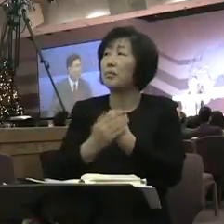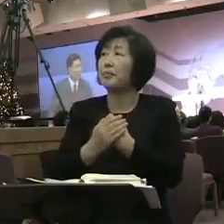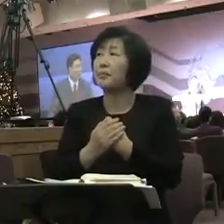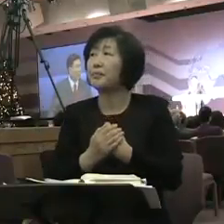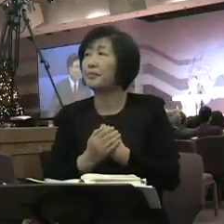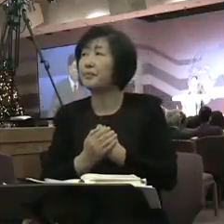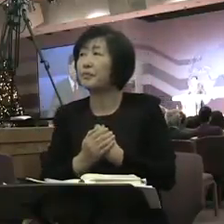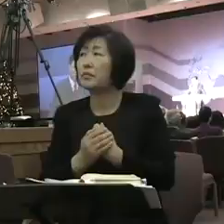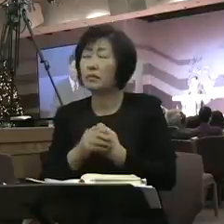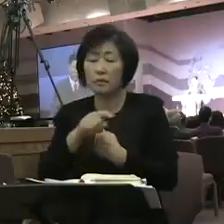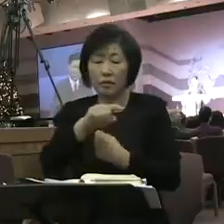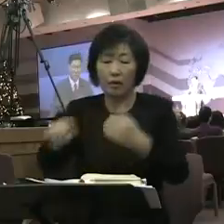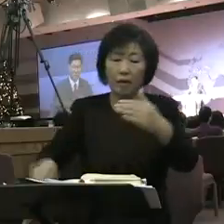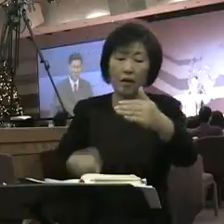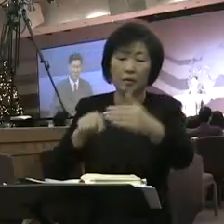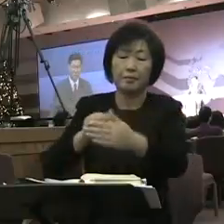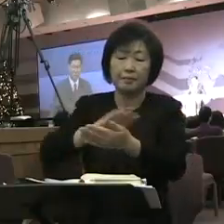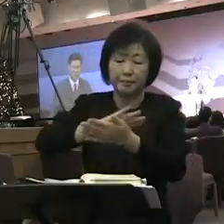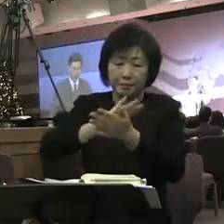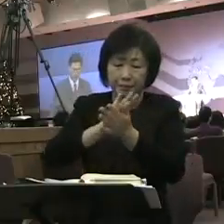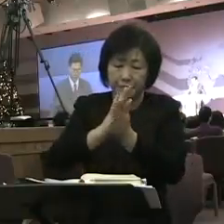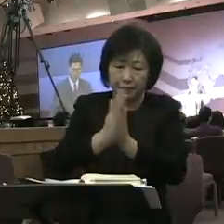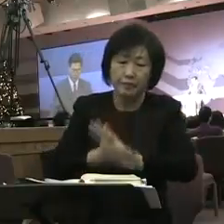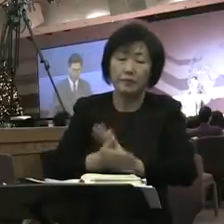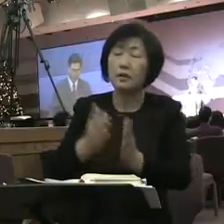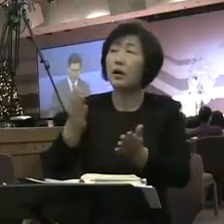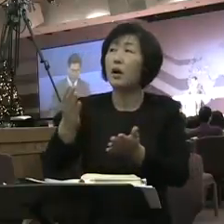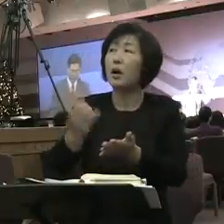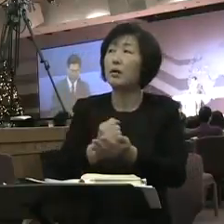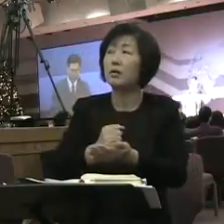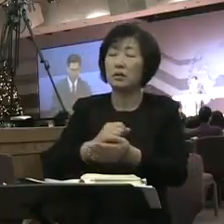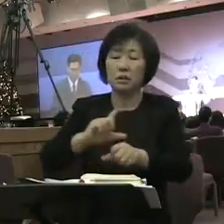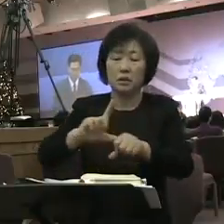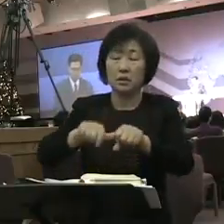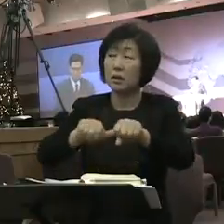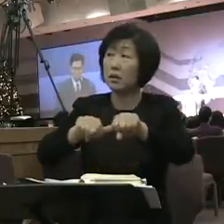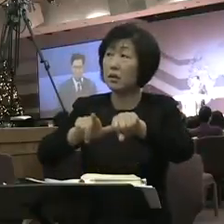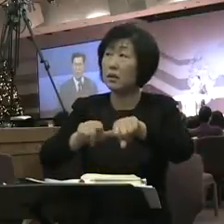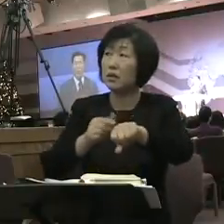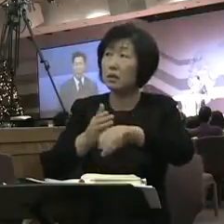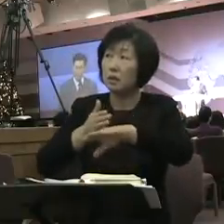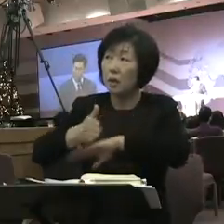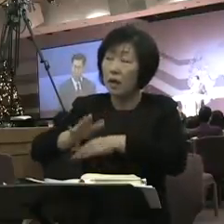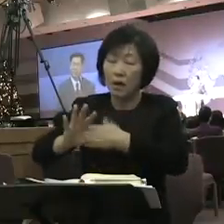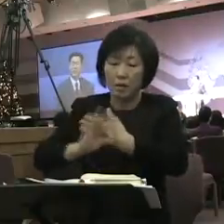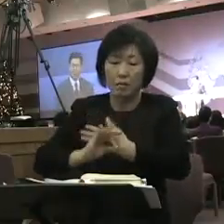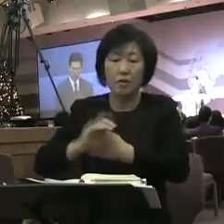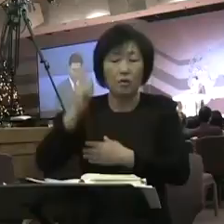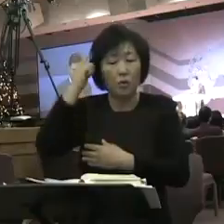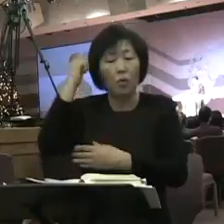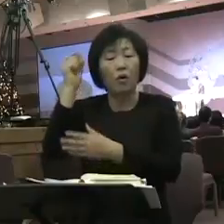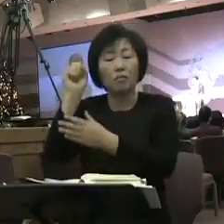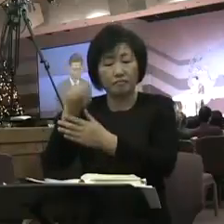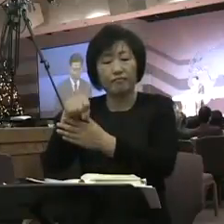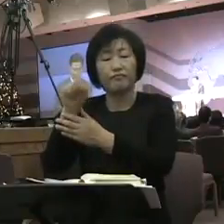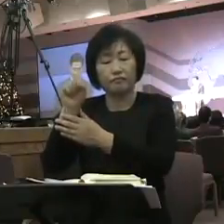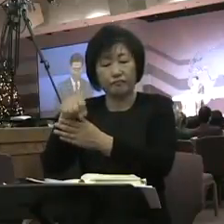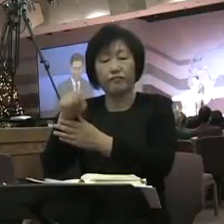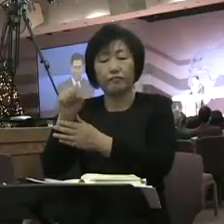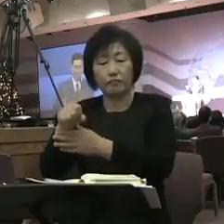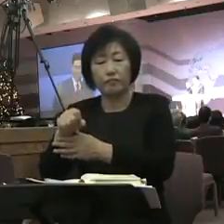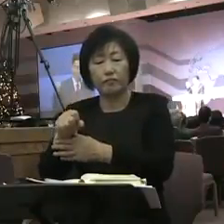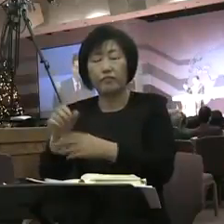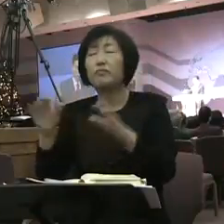어떤 변화를 이끌어내지는 못했어요. 그리고 시간이 지나가면요 고개를 끄덕이다가 그